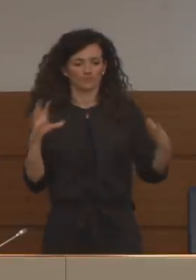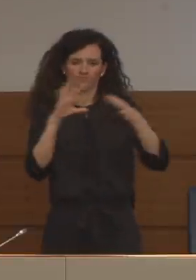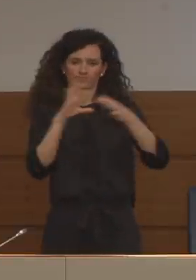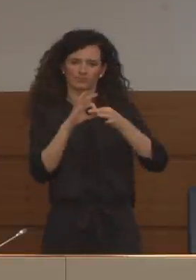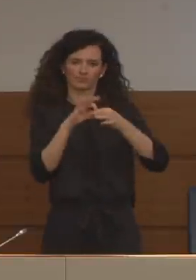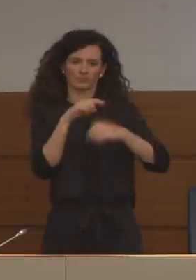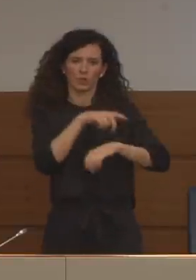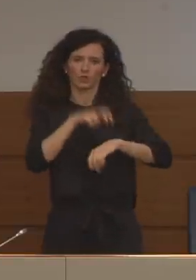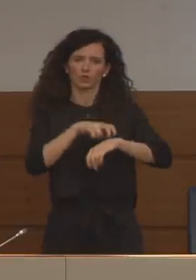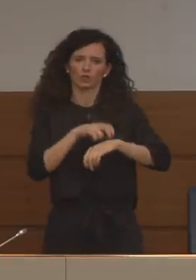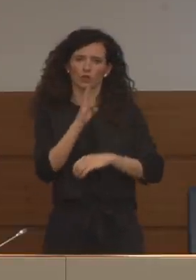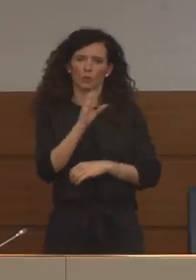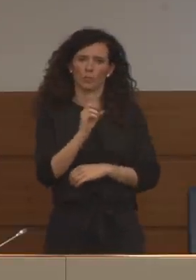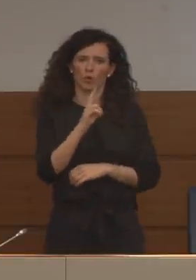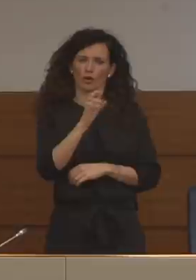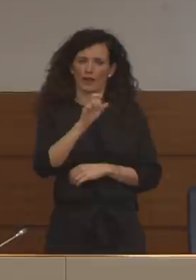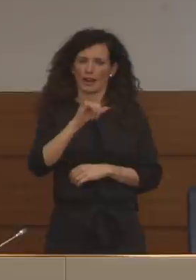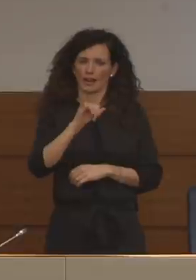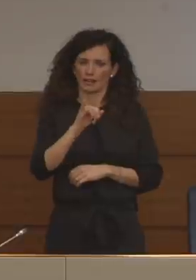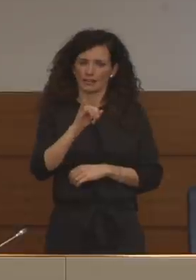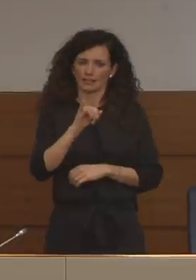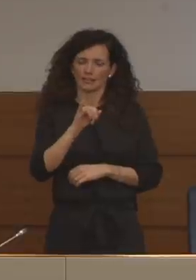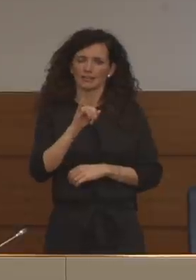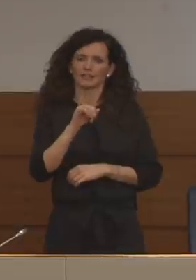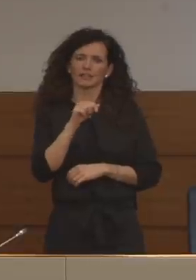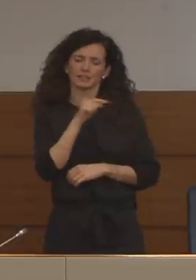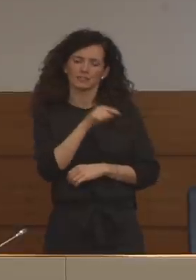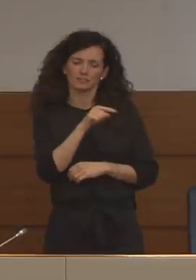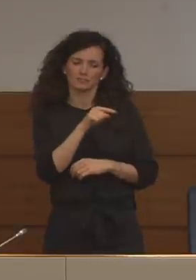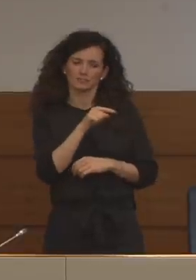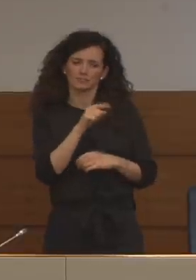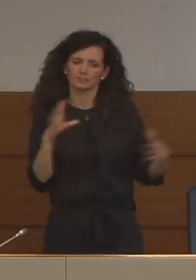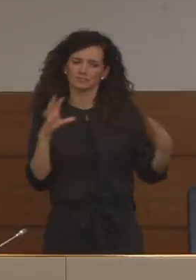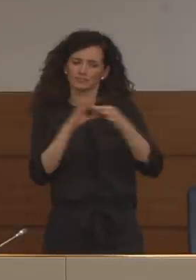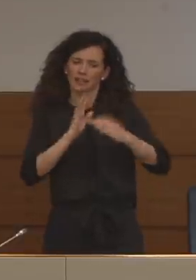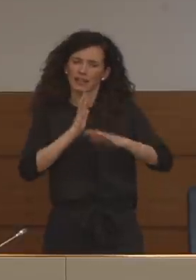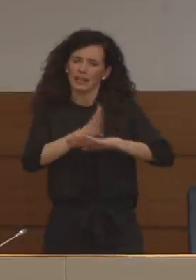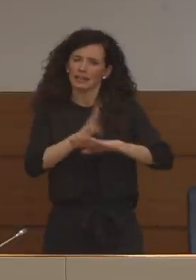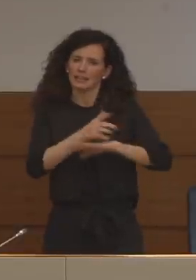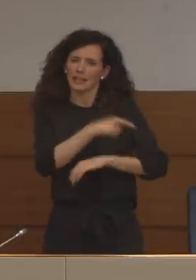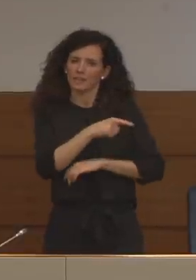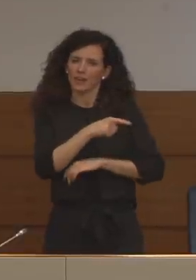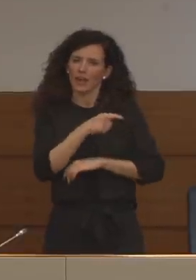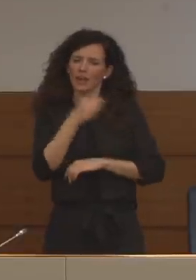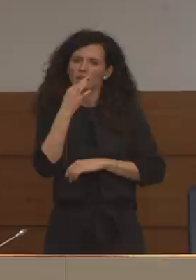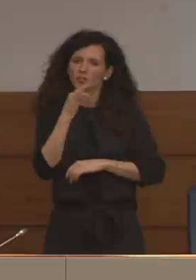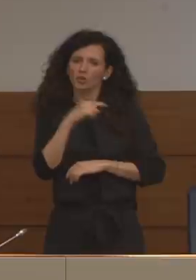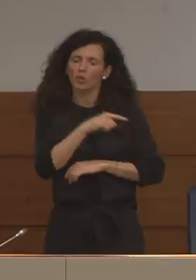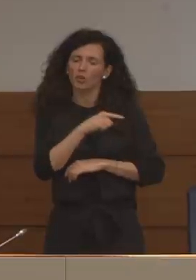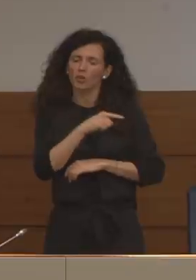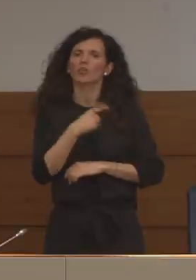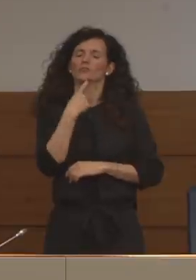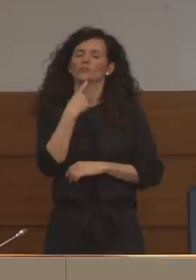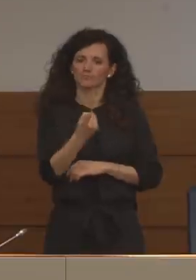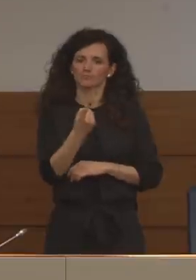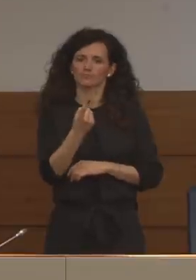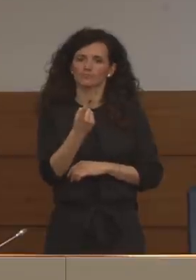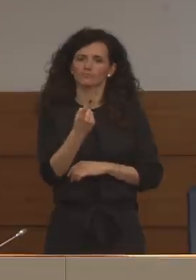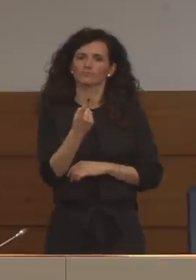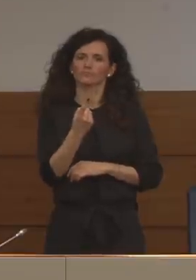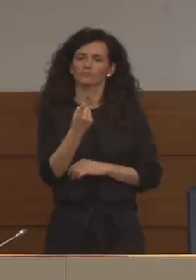toccato nella parte finale del suo intervento perché ha menzionato due